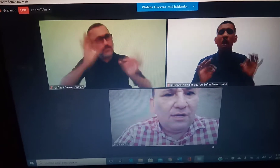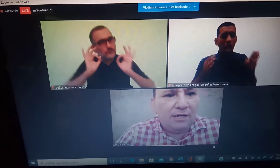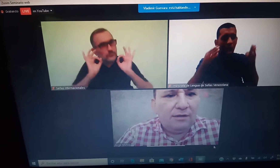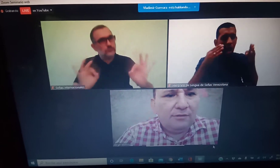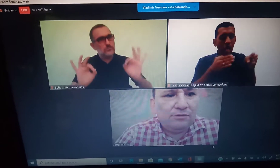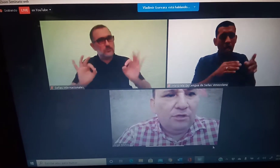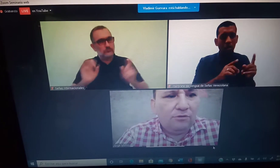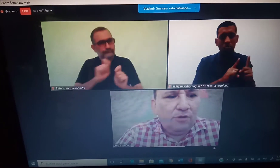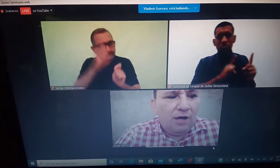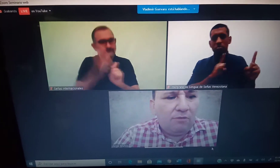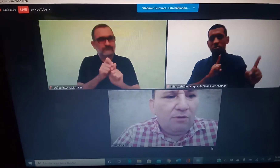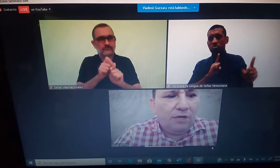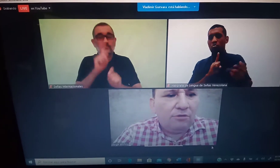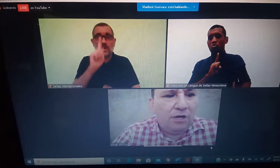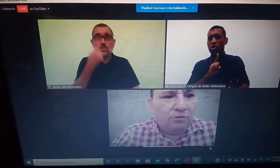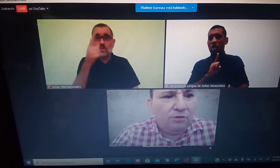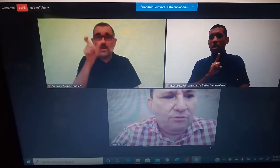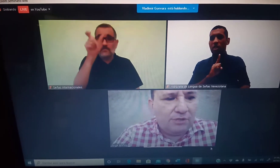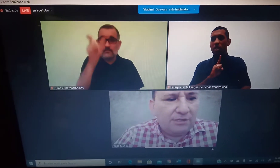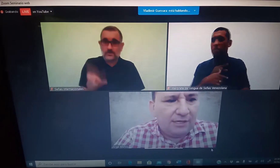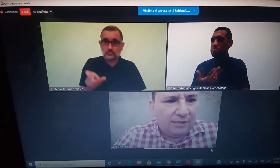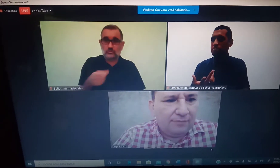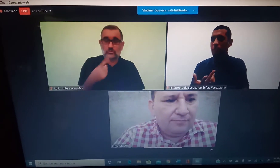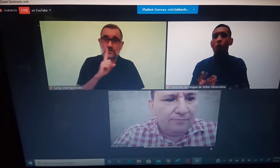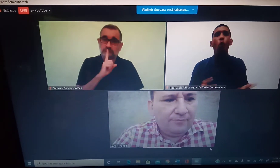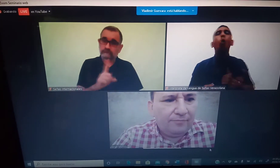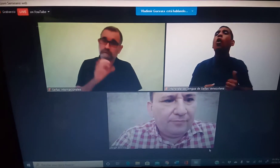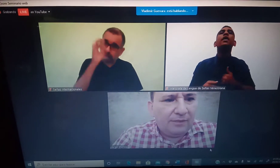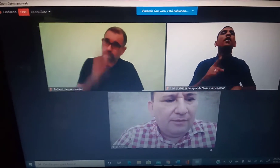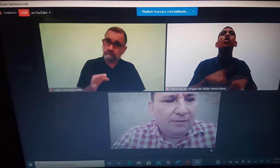se acerque, sino a cualquier objeto que uno se acerque.